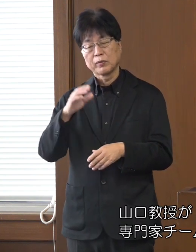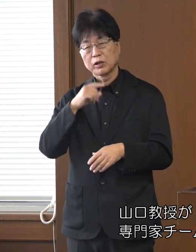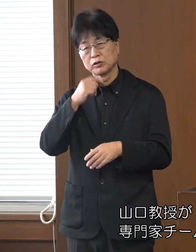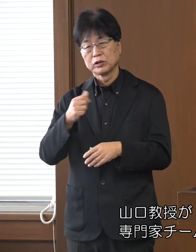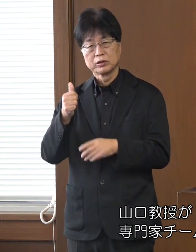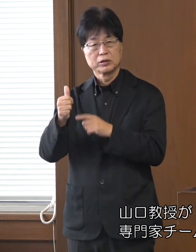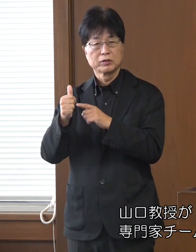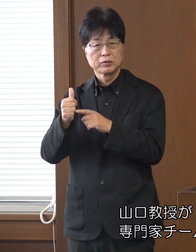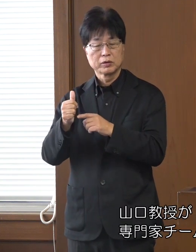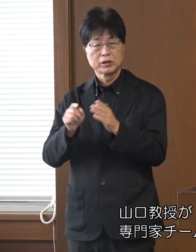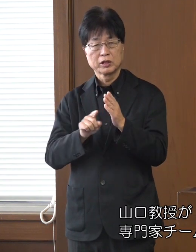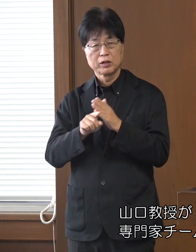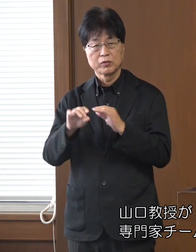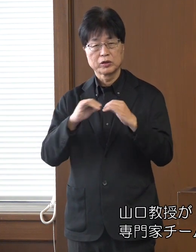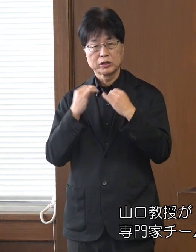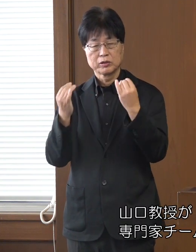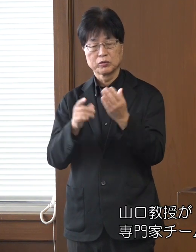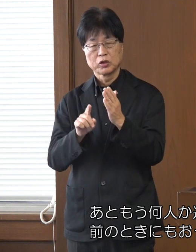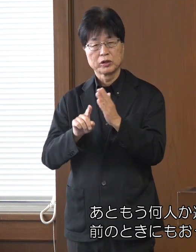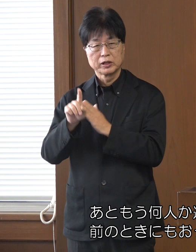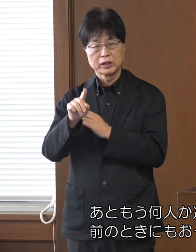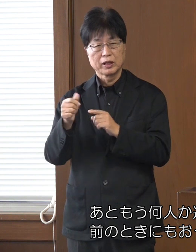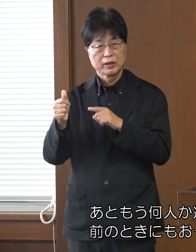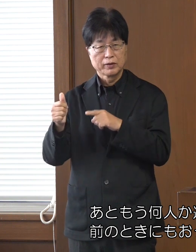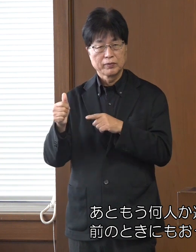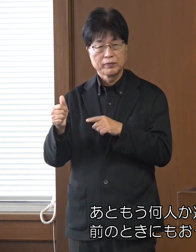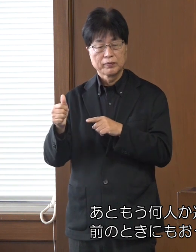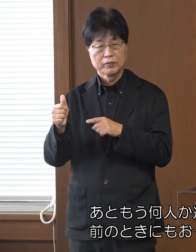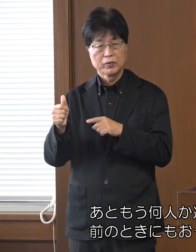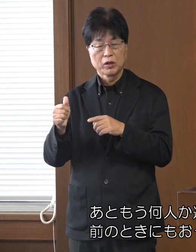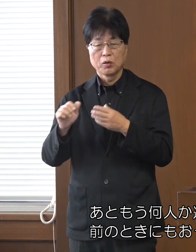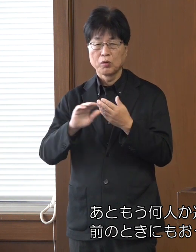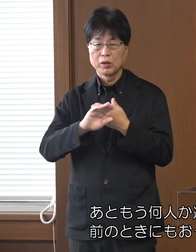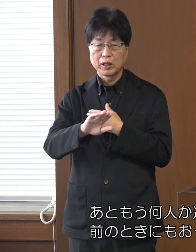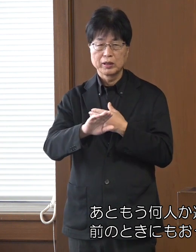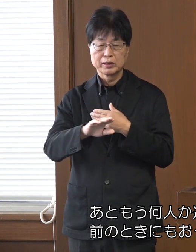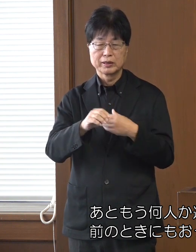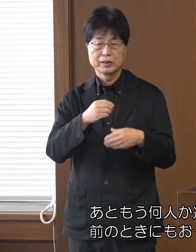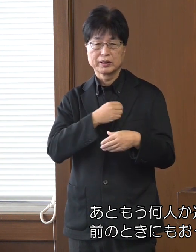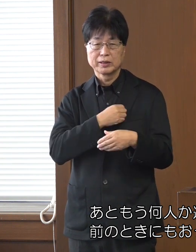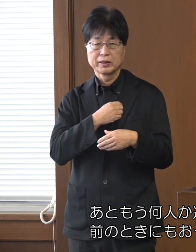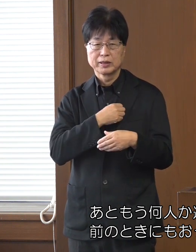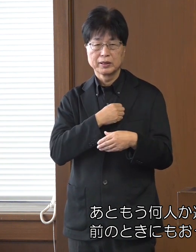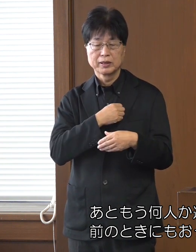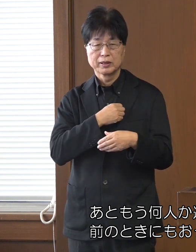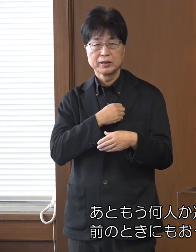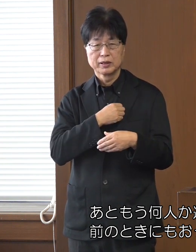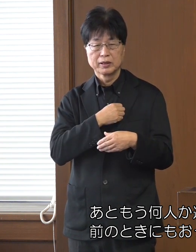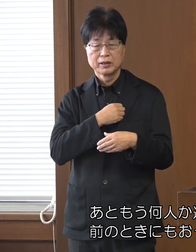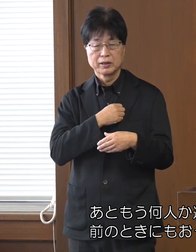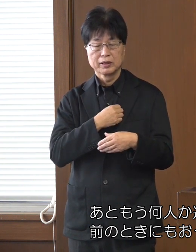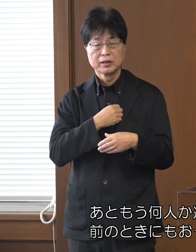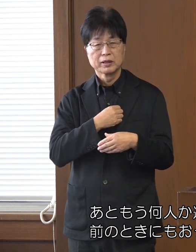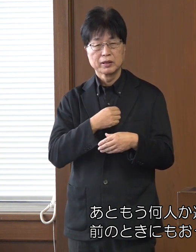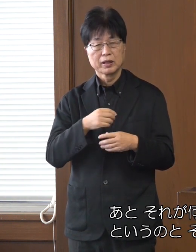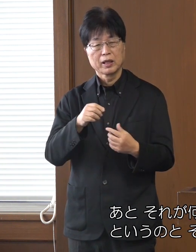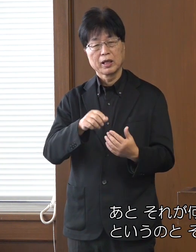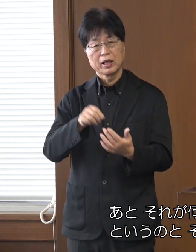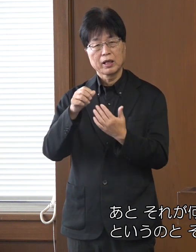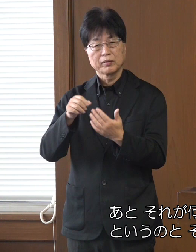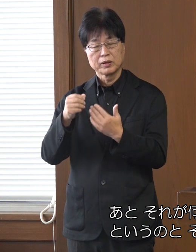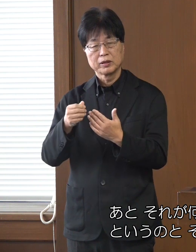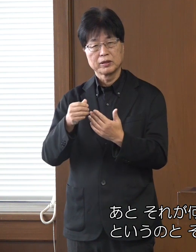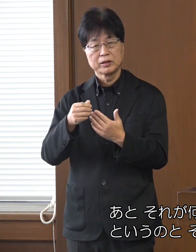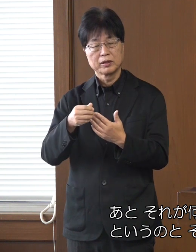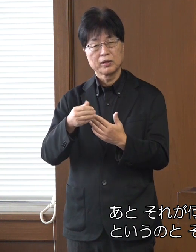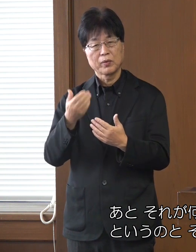家チームのリーダーということで、まあ、あともう何人か選ぶっていうのは前の時にもおっしゃってたんですけども、あとそれが何